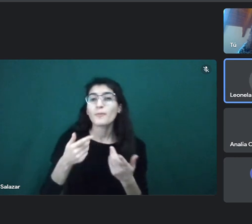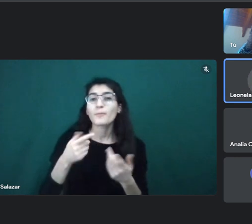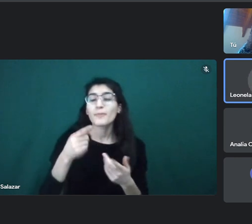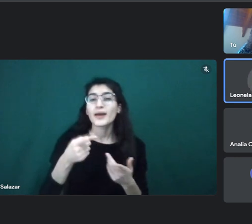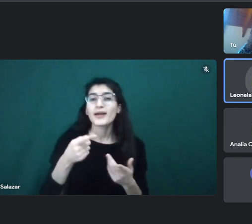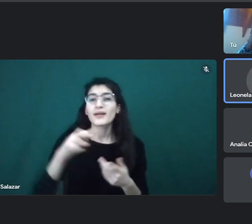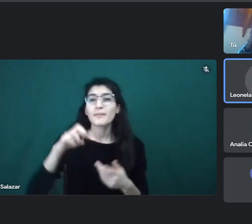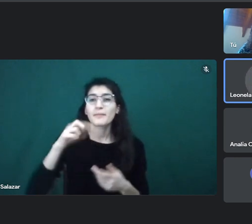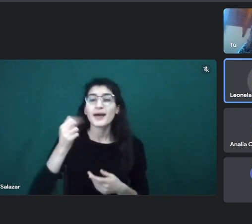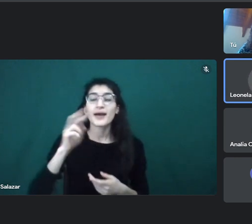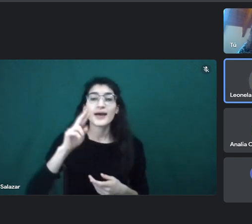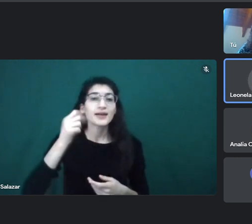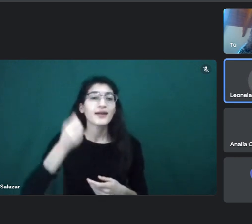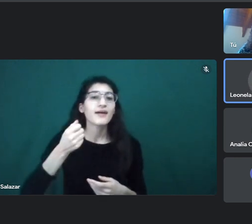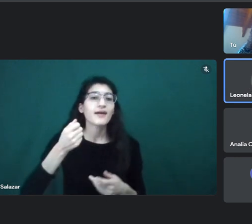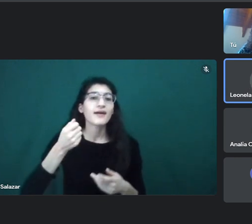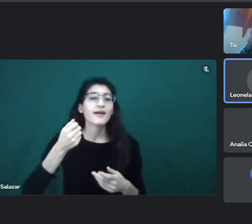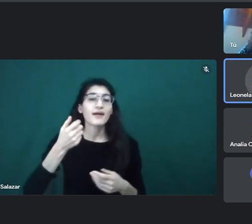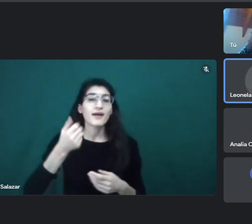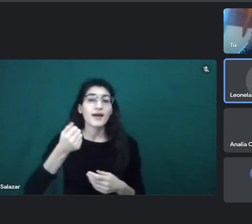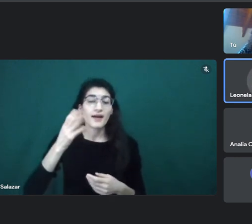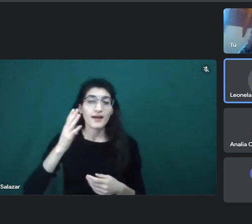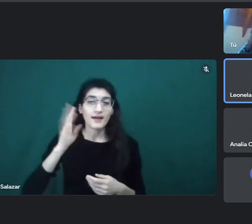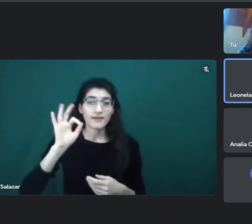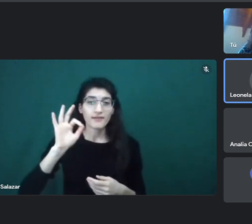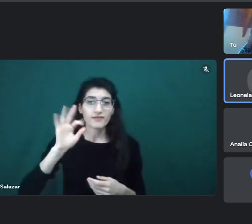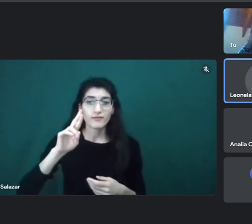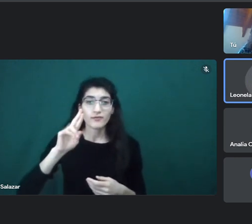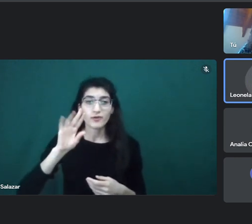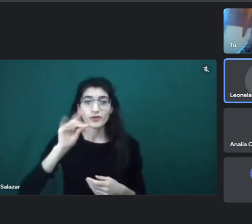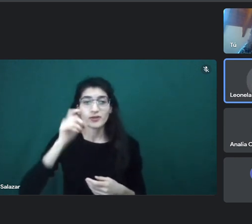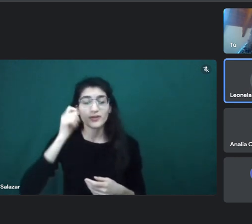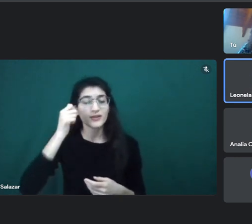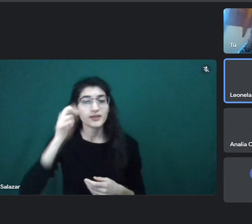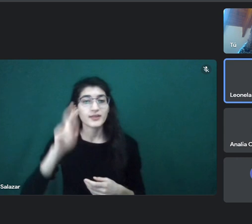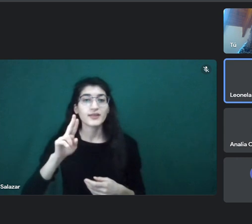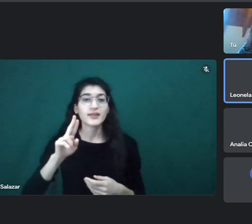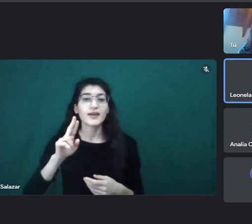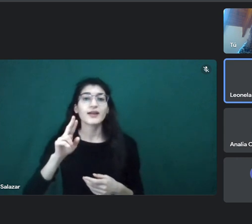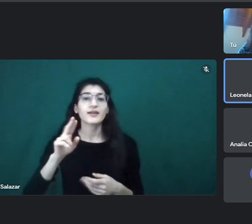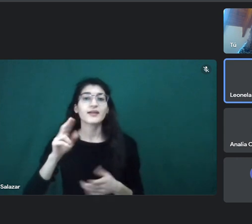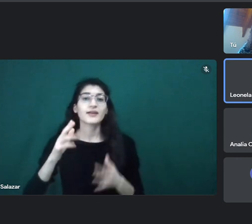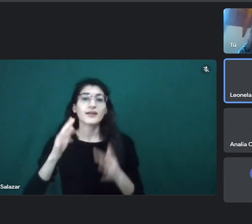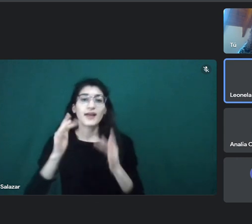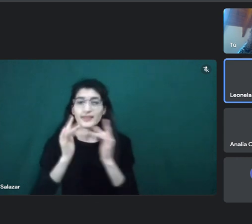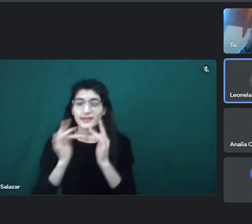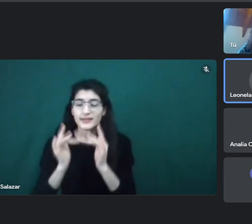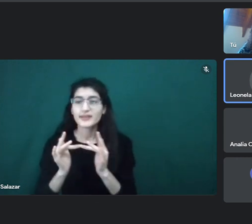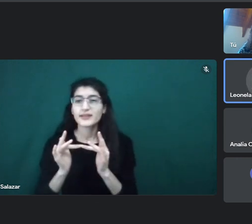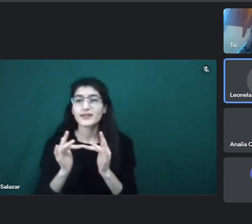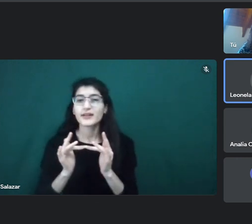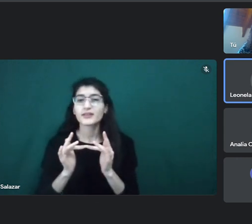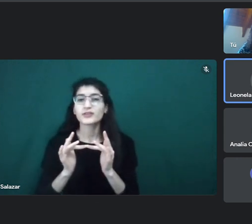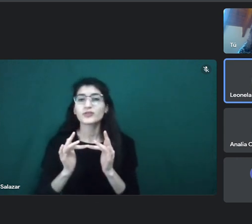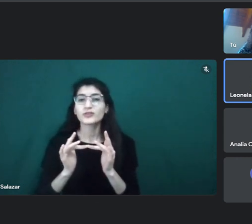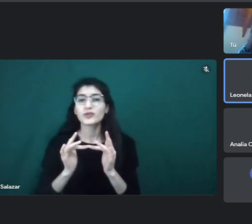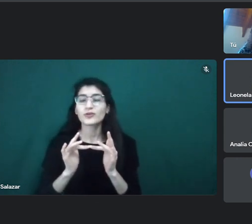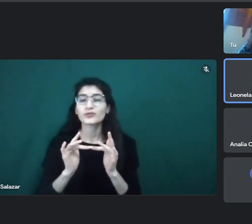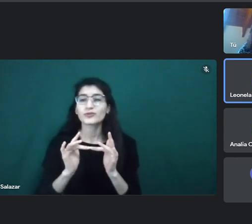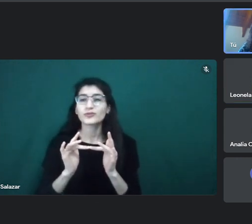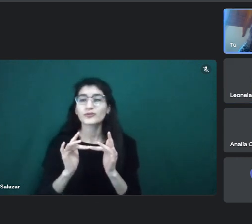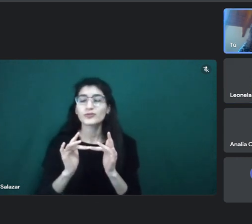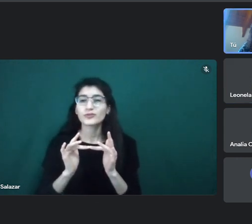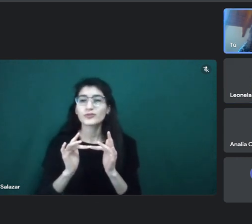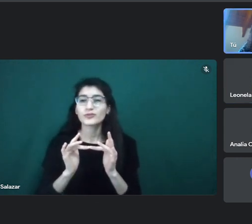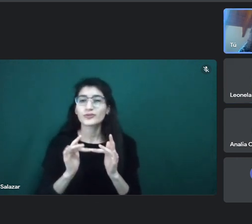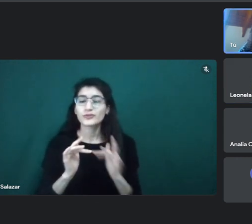los países de ingresos bajos y medios bajos incluyen los siguientes. ¿Hasta ahí está bien? Muy bien, muy